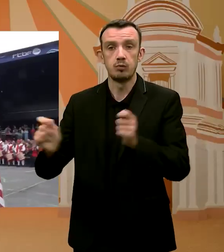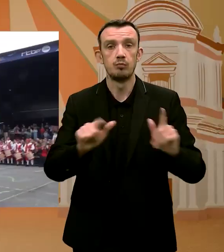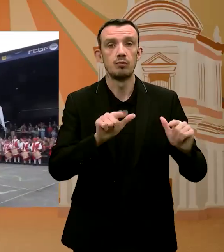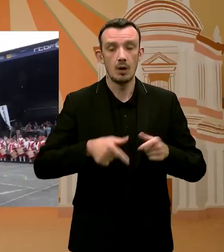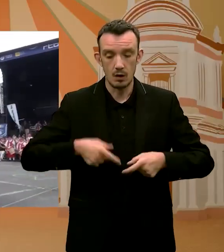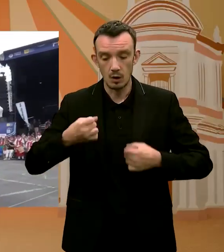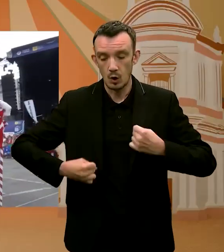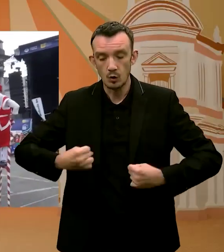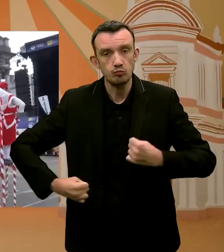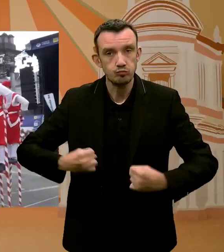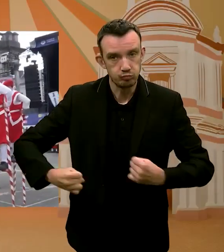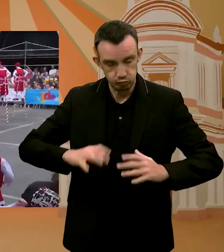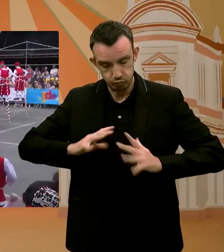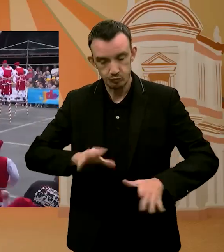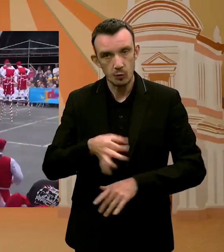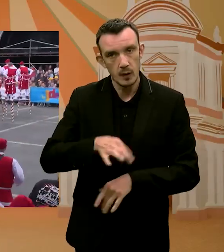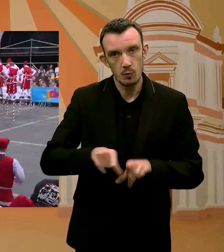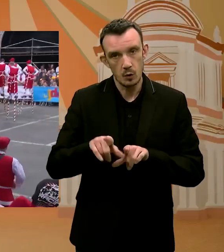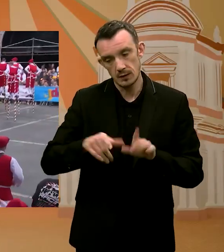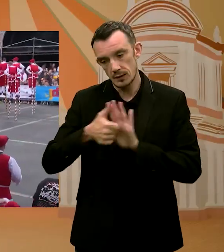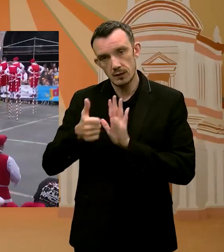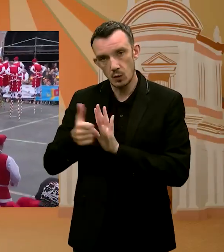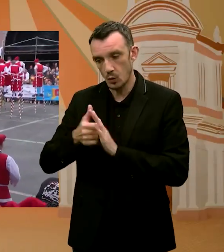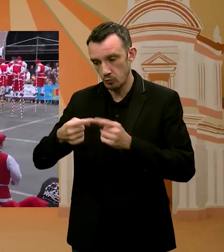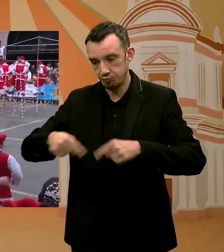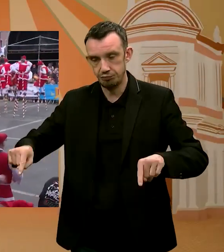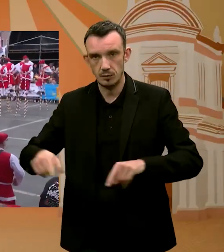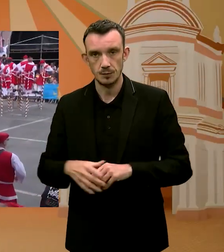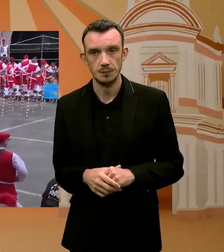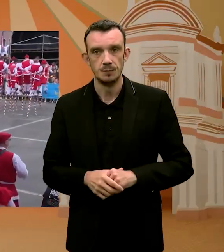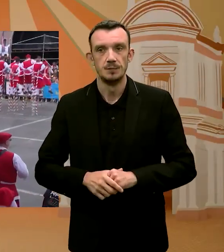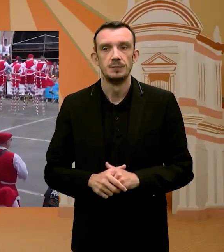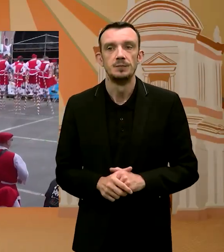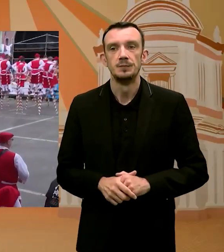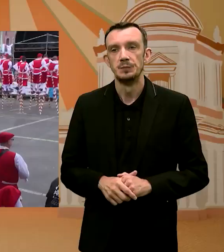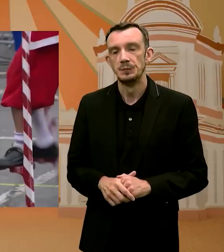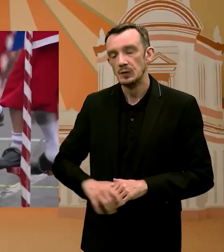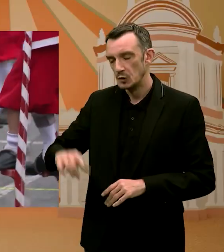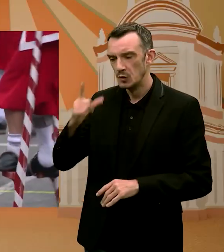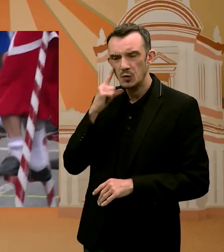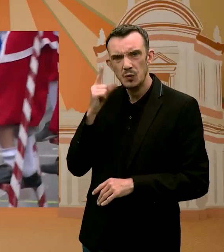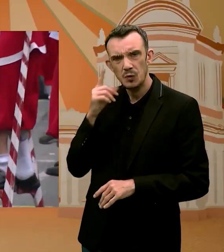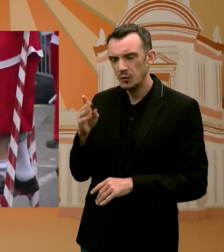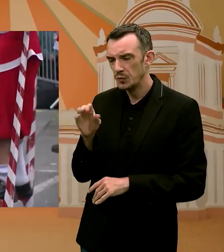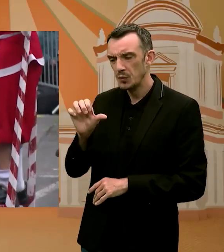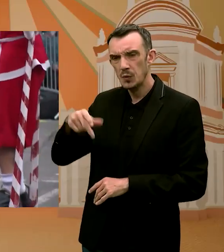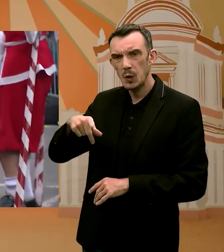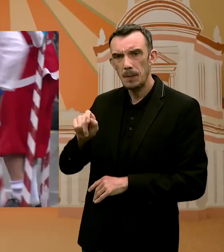jamais l'oublier. Voilà, tout à fait vrai. J'ai vu que pendant que nous parlions, Baptiste Paprocki était tombé, qui est quand même